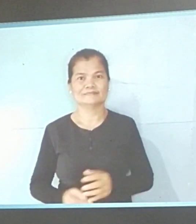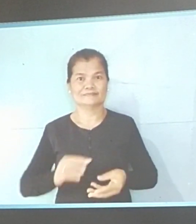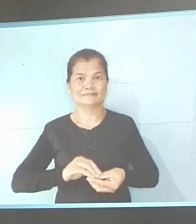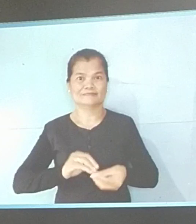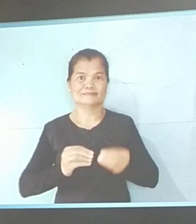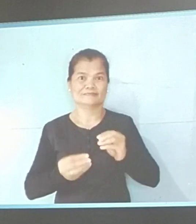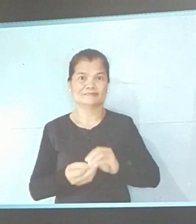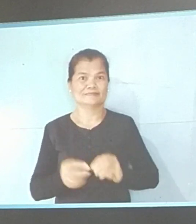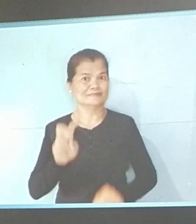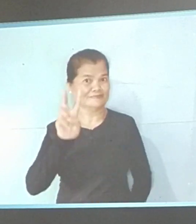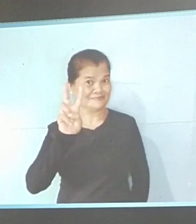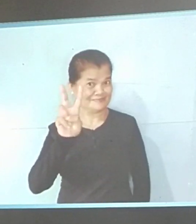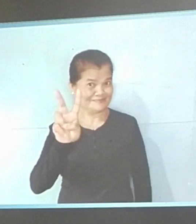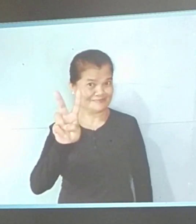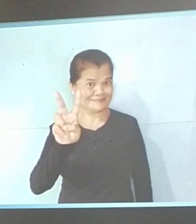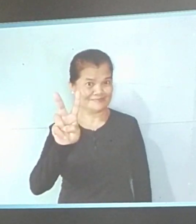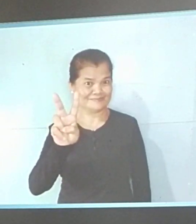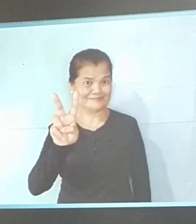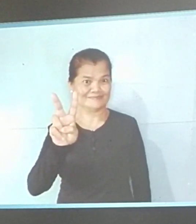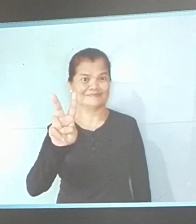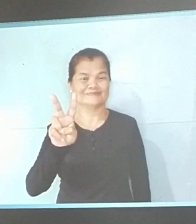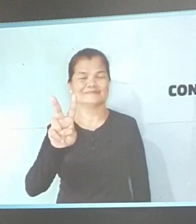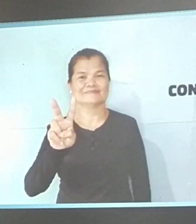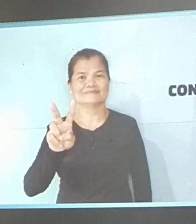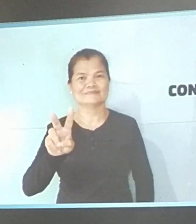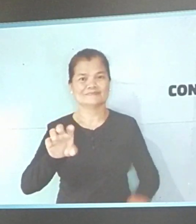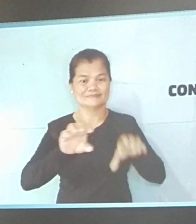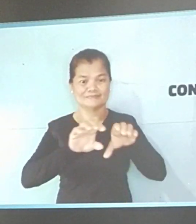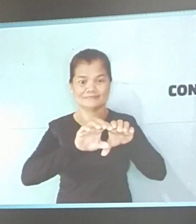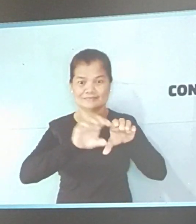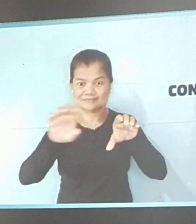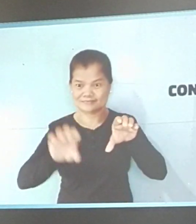Link. Number 2. 2. Zoom.